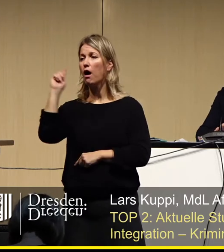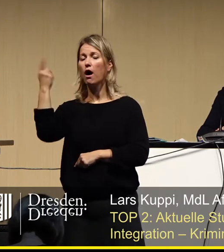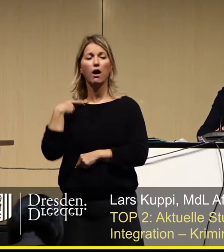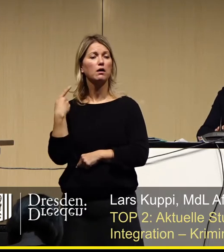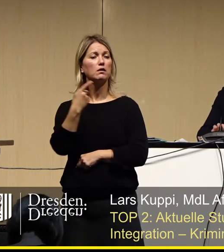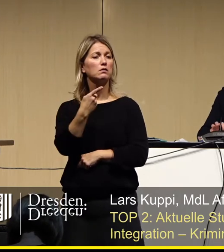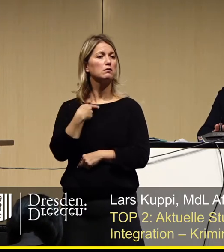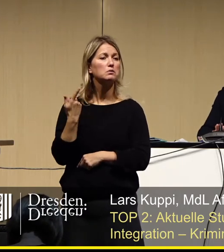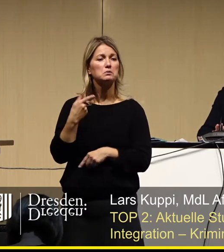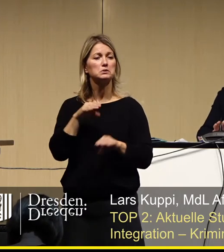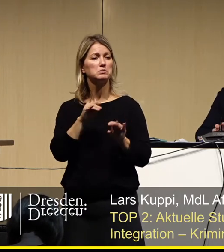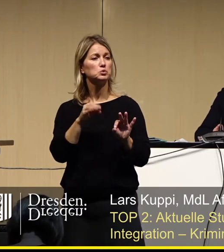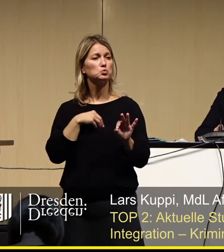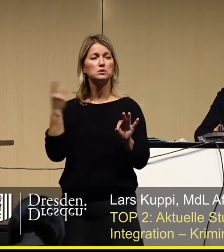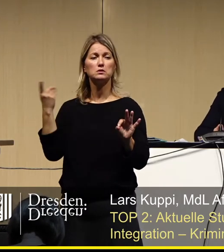heile Weltblase lebt.